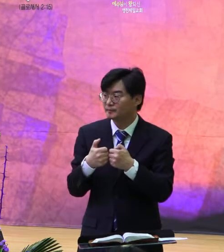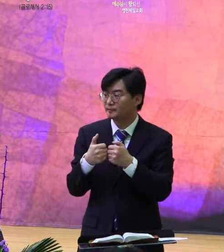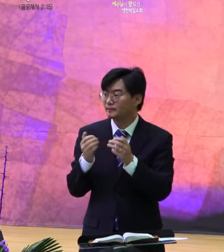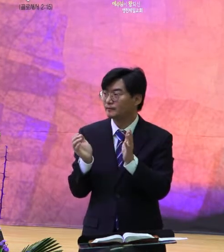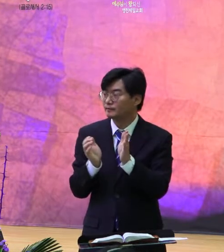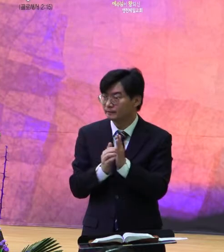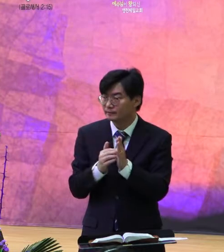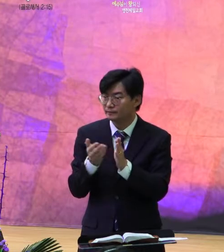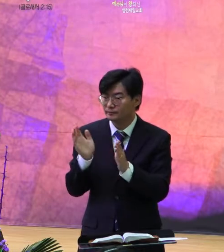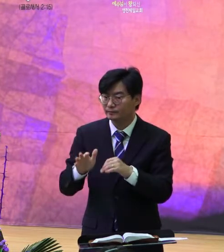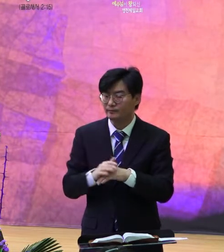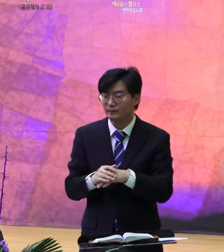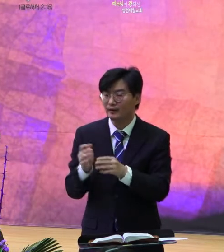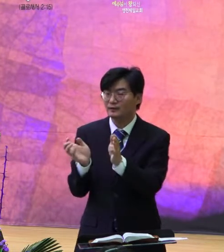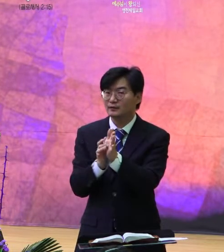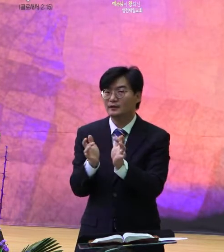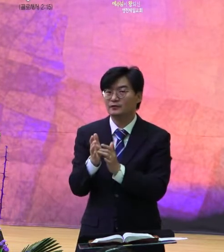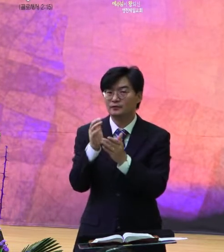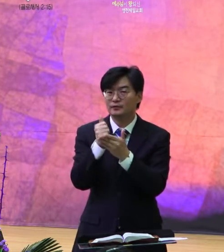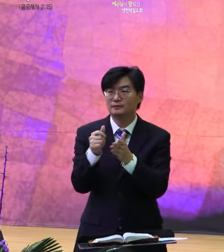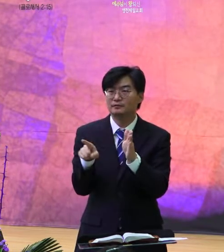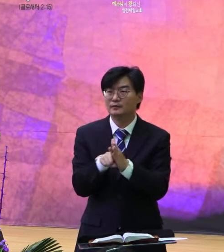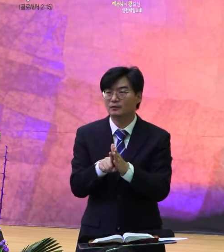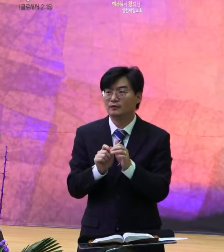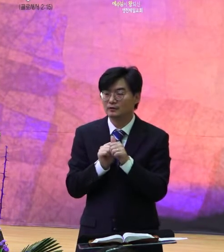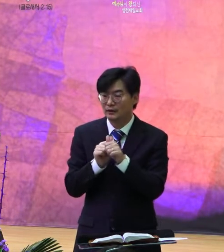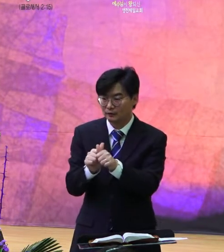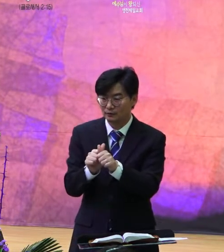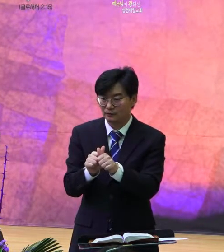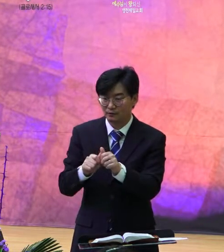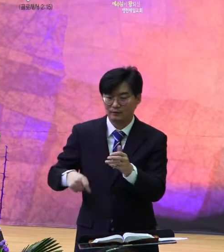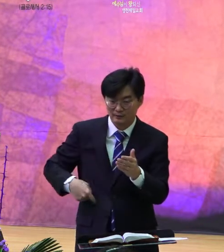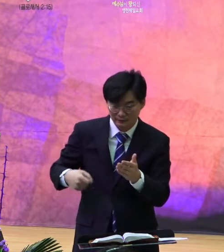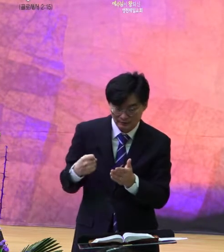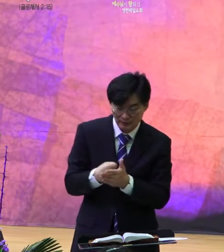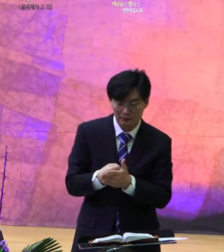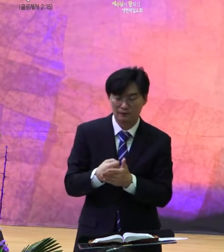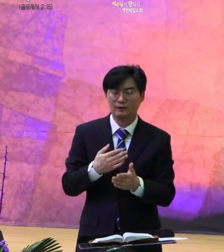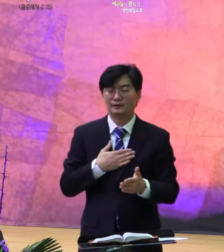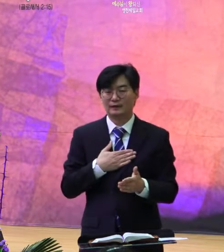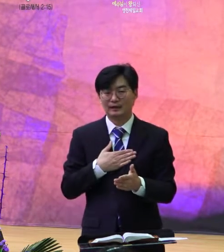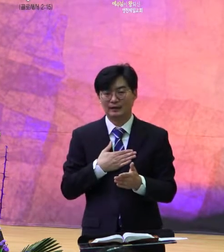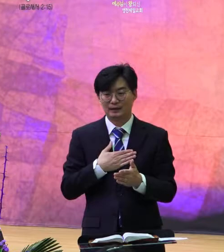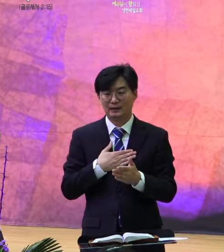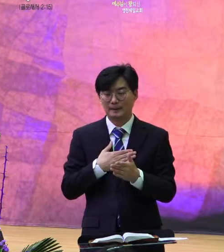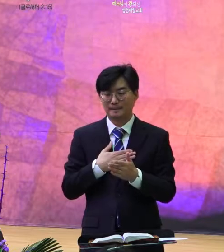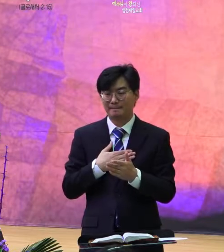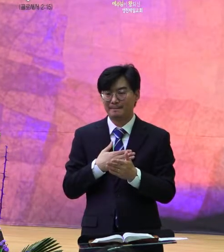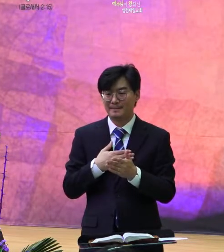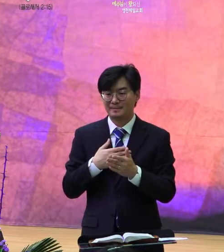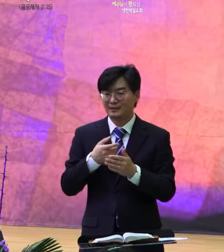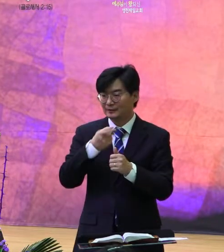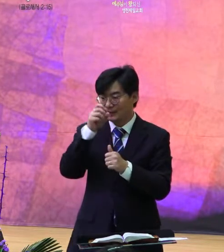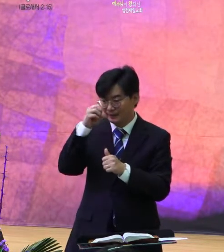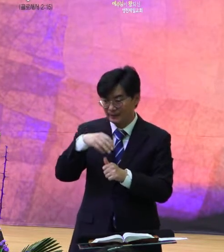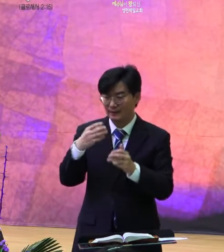했는데 예수님을 따르기로 결단하고 자신의 신앙으로 세례를 받고 입교하겠다고 했는데